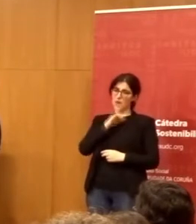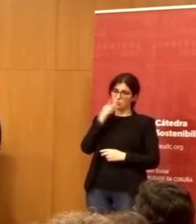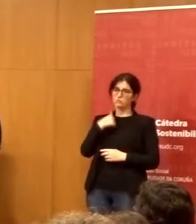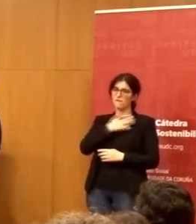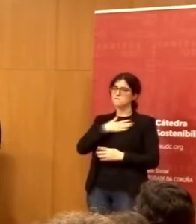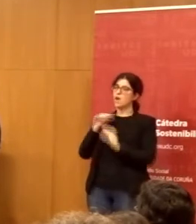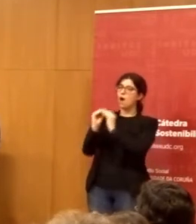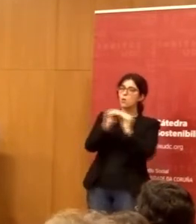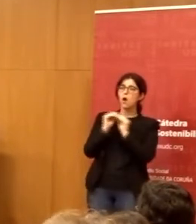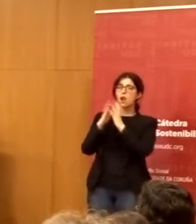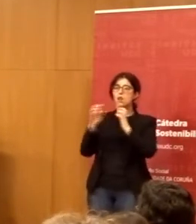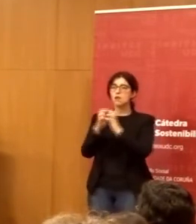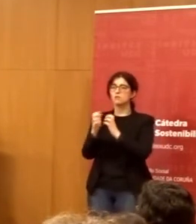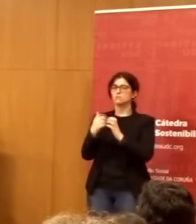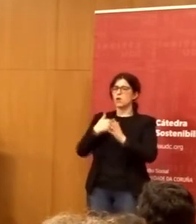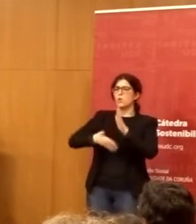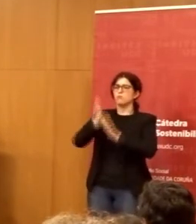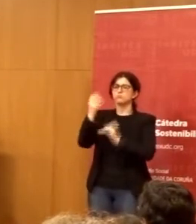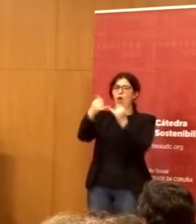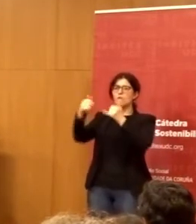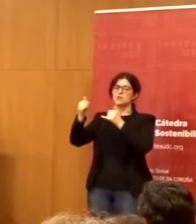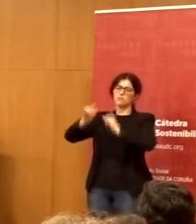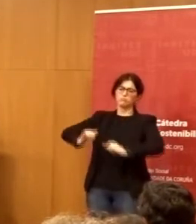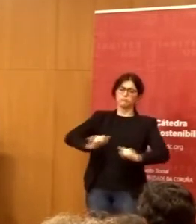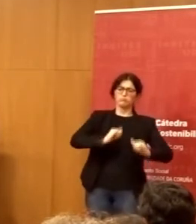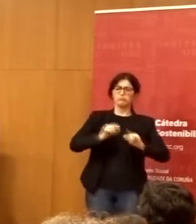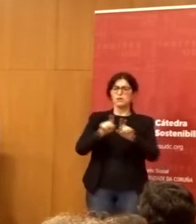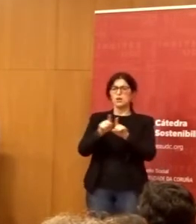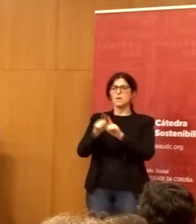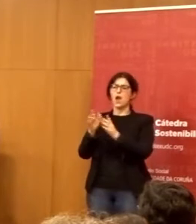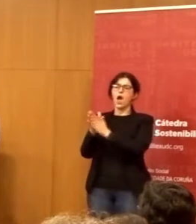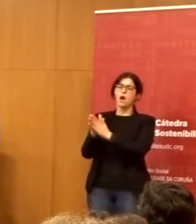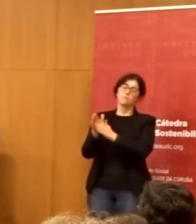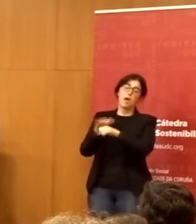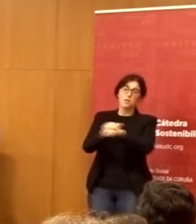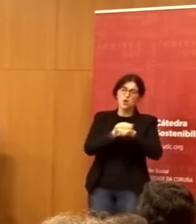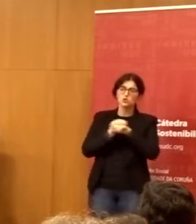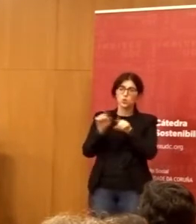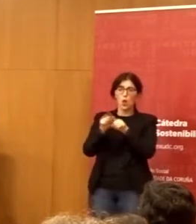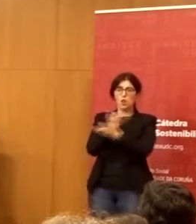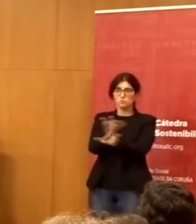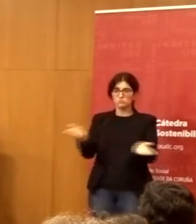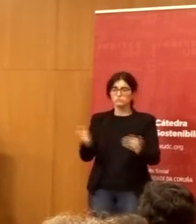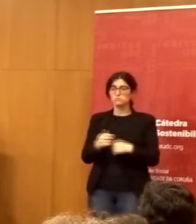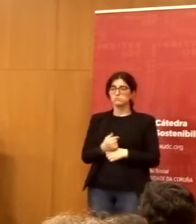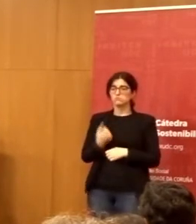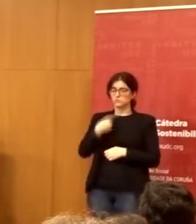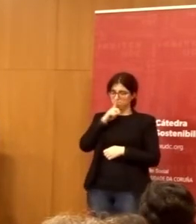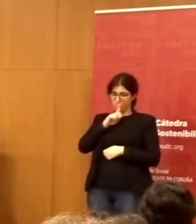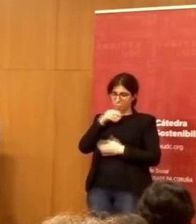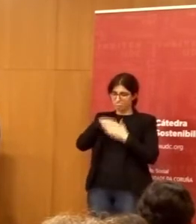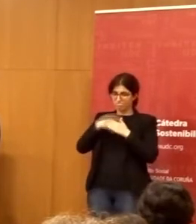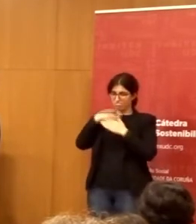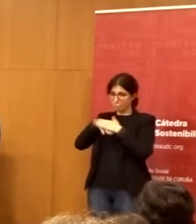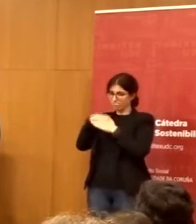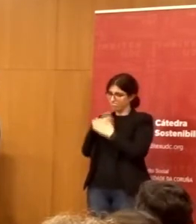demás. Quería salir de fiesta y tener amigos como cualquier chico de mi edad. Yo todo me lo callaba. Hasta que un día,